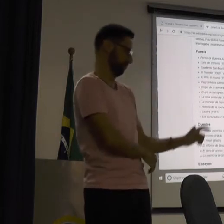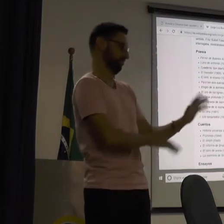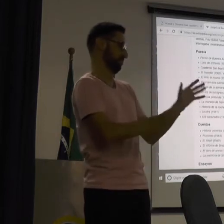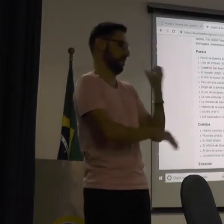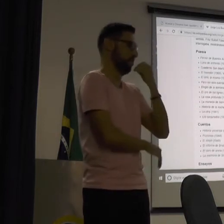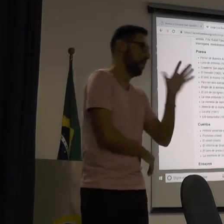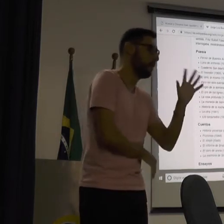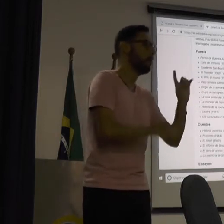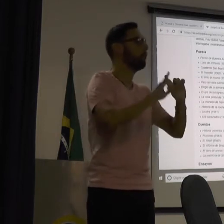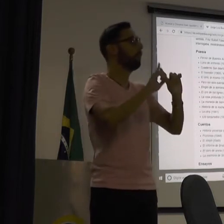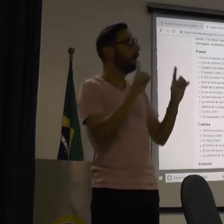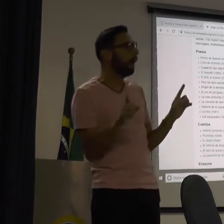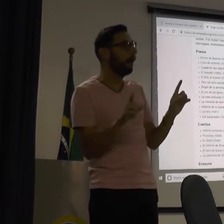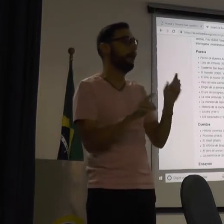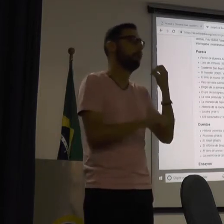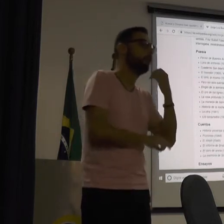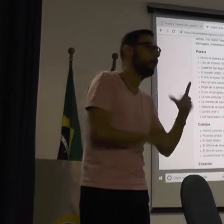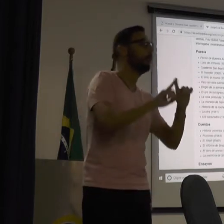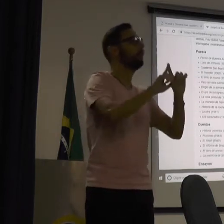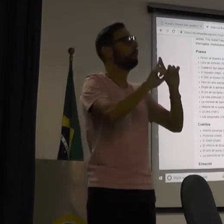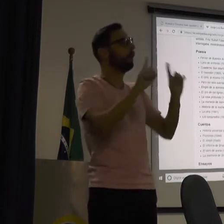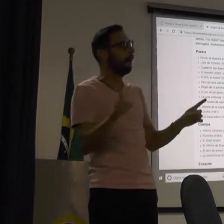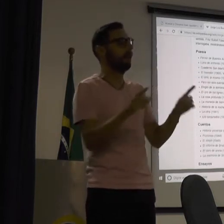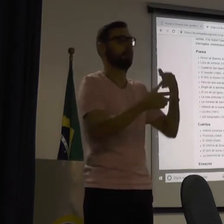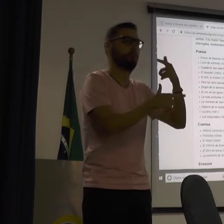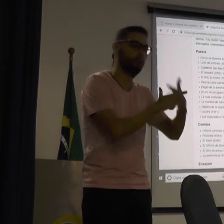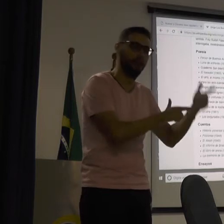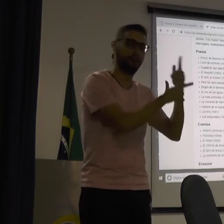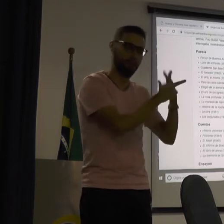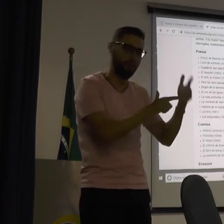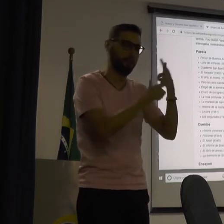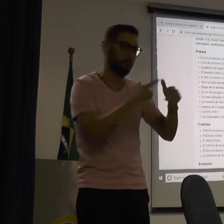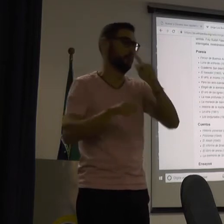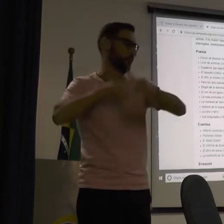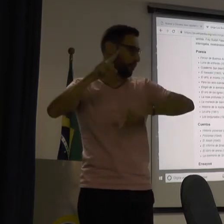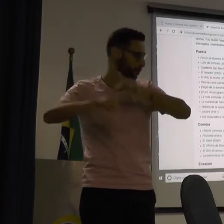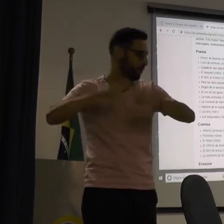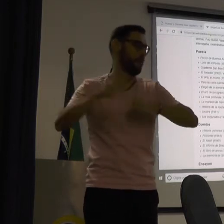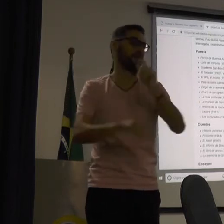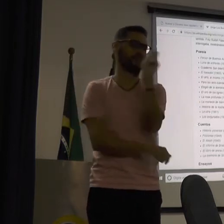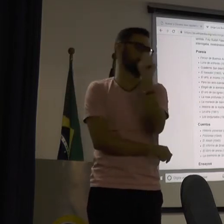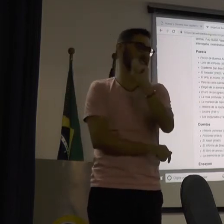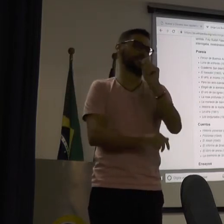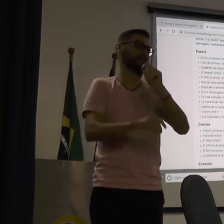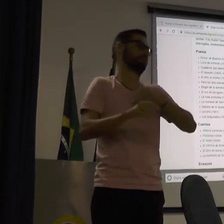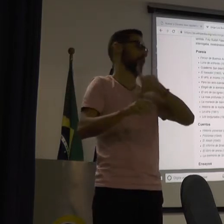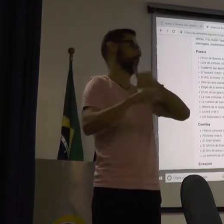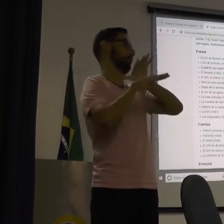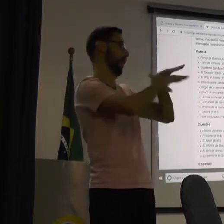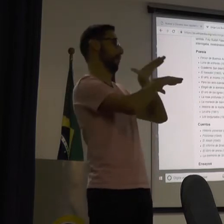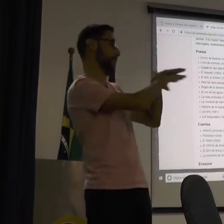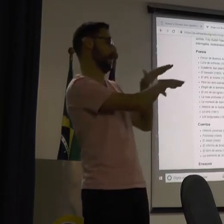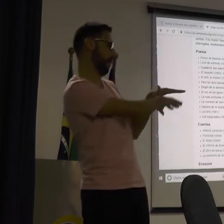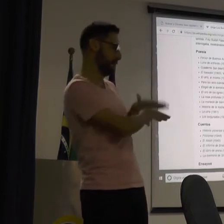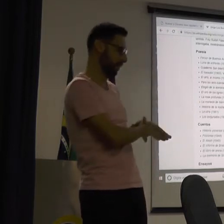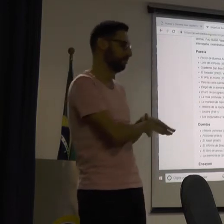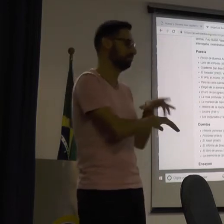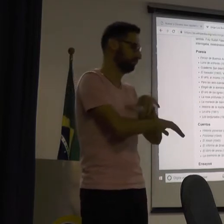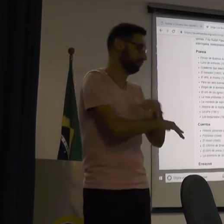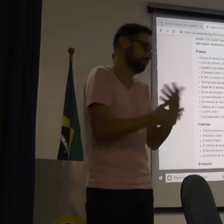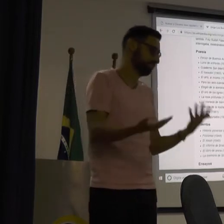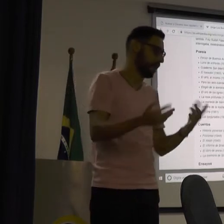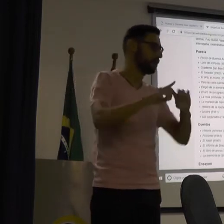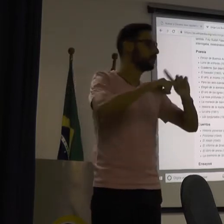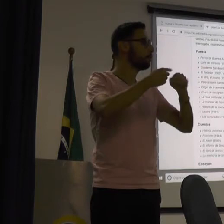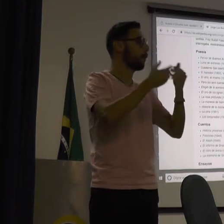bom nisso, mas ele era reacionário, ele era anticomunista, ele era isso, e era mesmo, assim, toda razão. Mas para quem